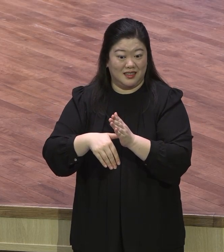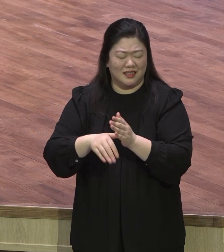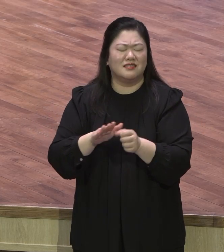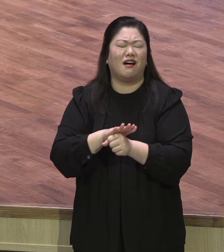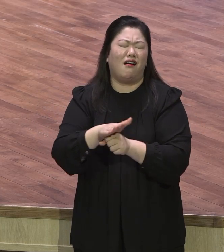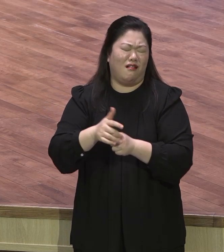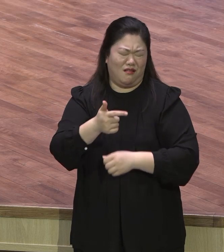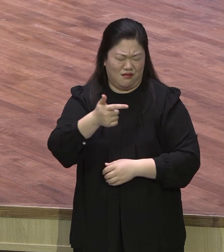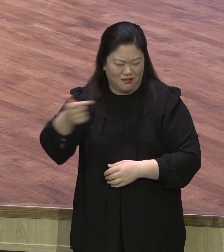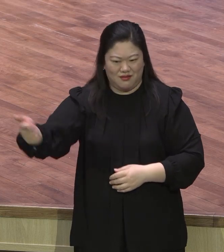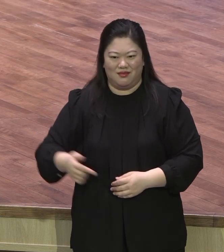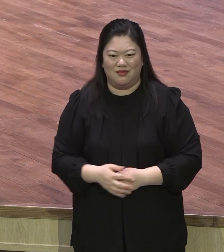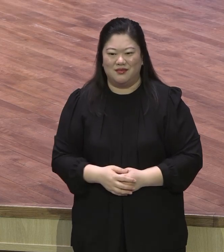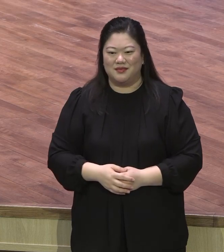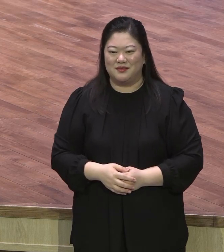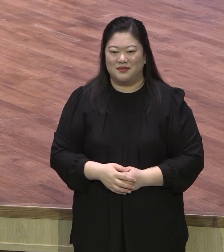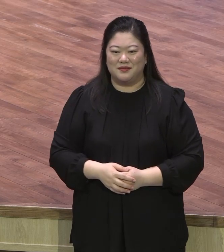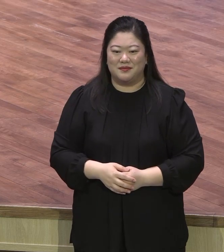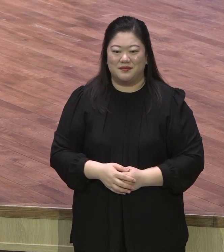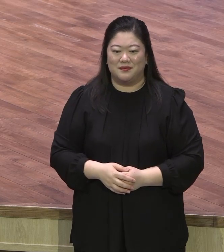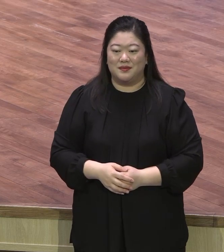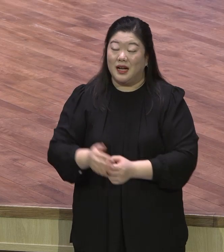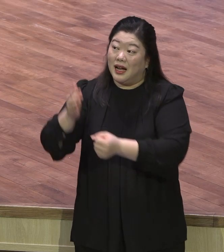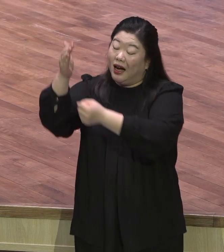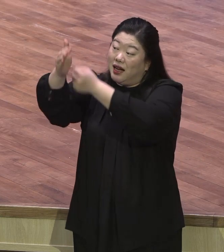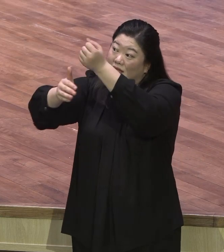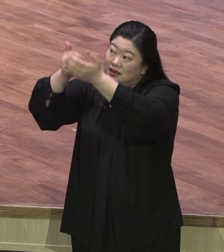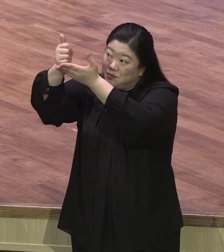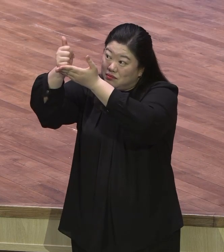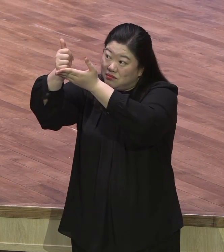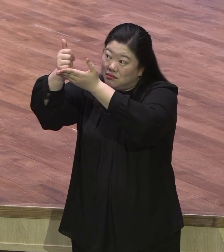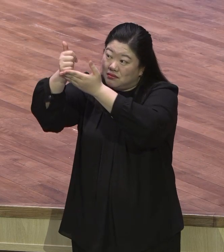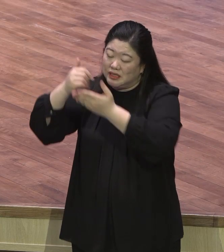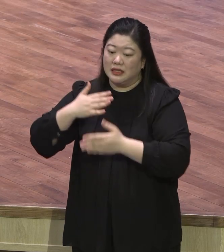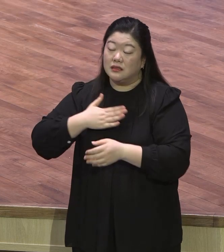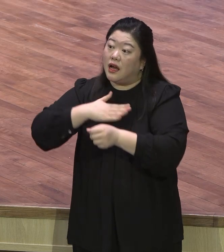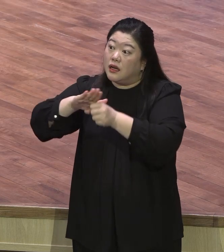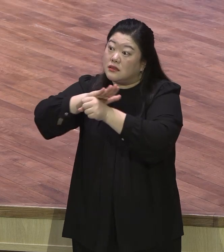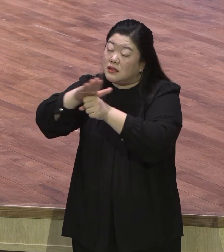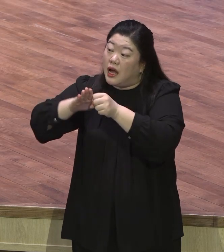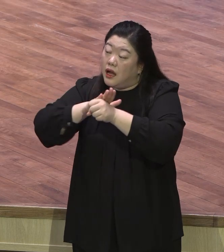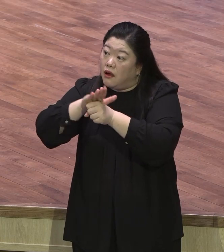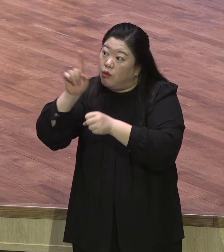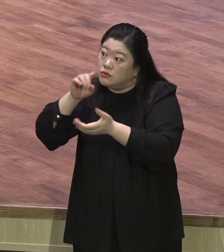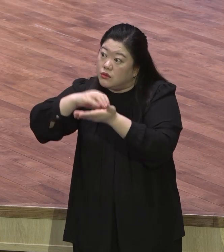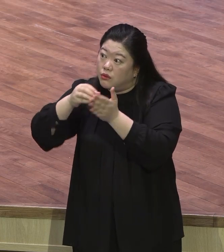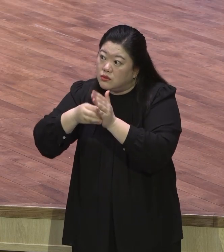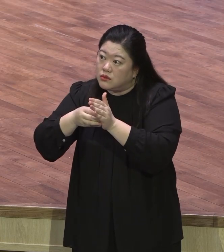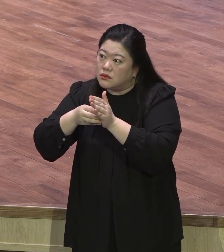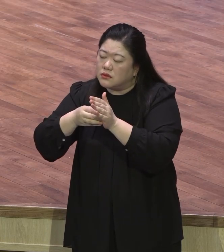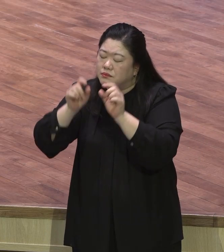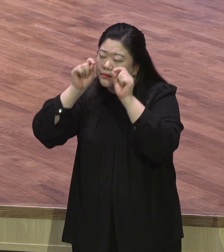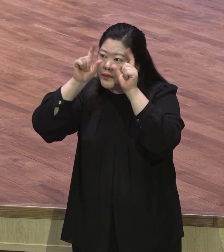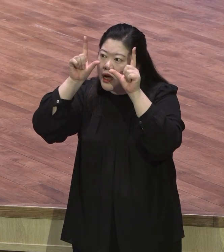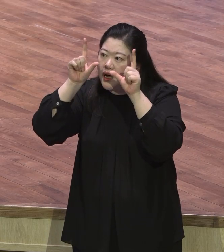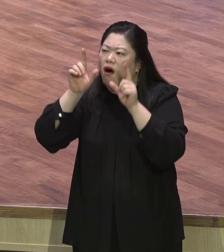하나님께서 나를 사랑하시는 이 사랑을 느끼면서 알러 구우고 하셔야 돼요.